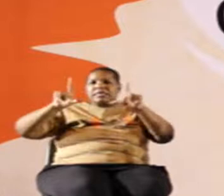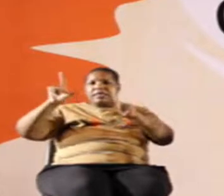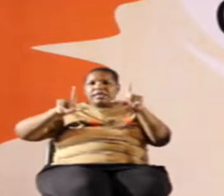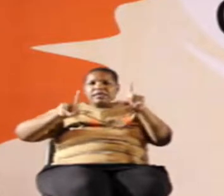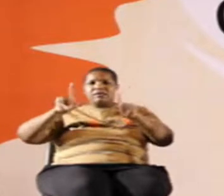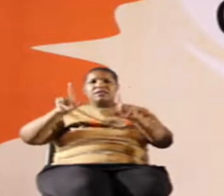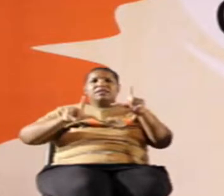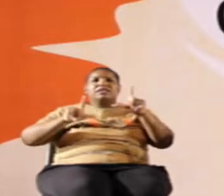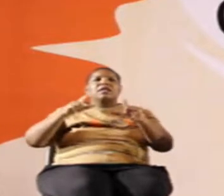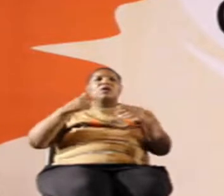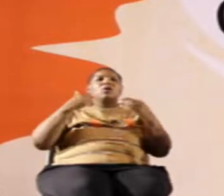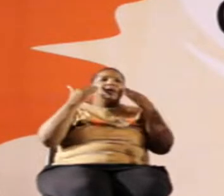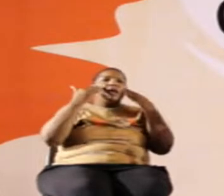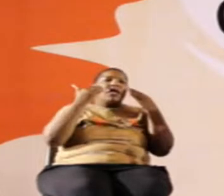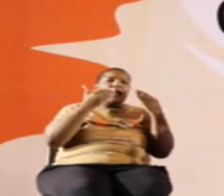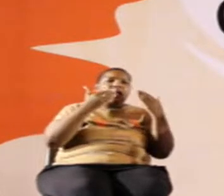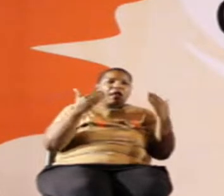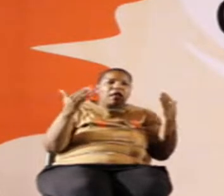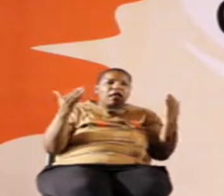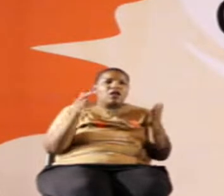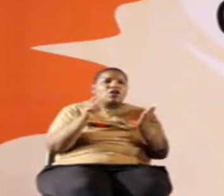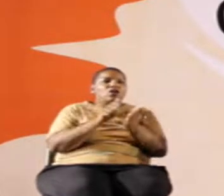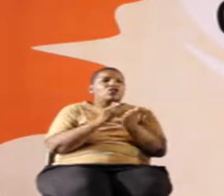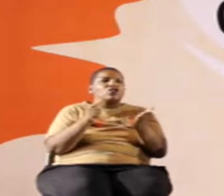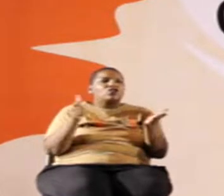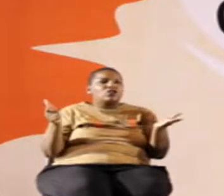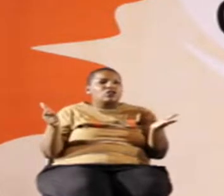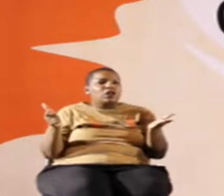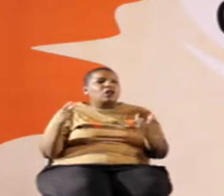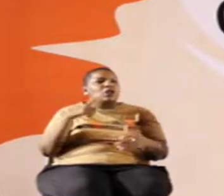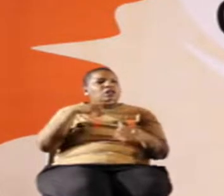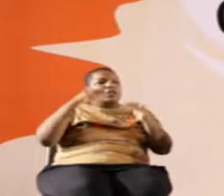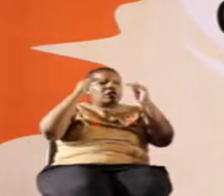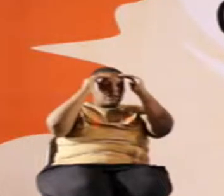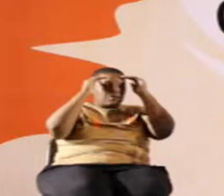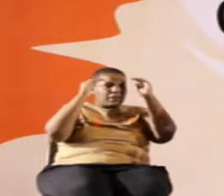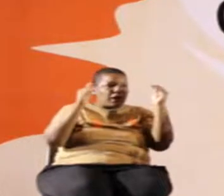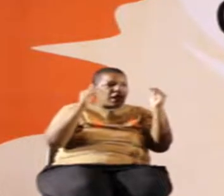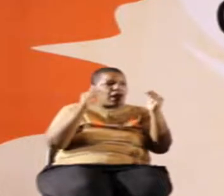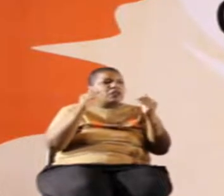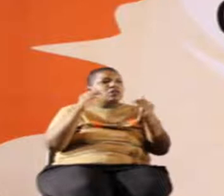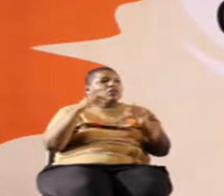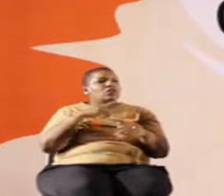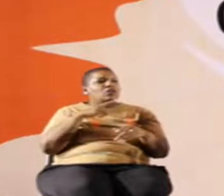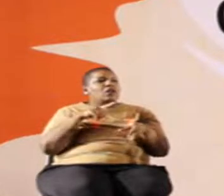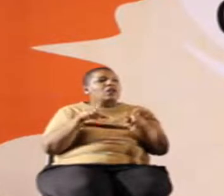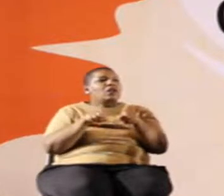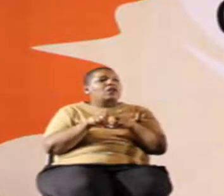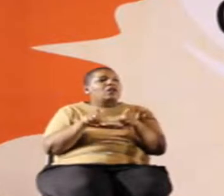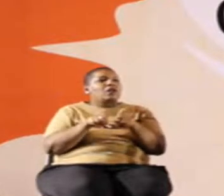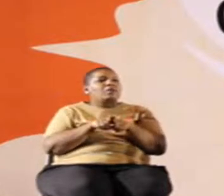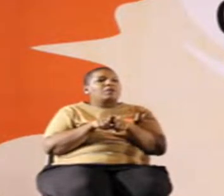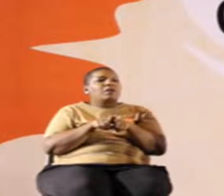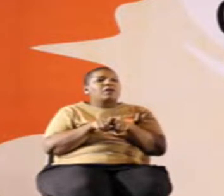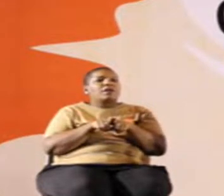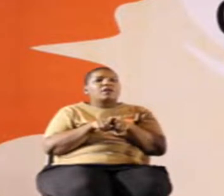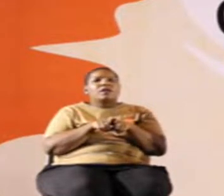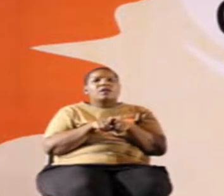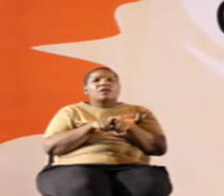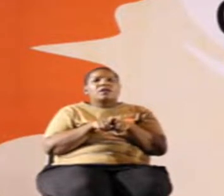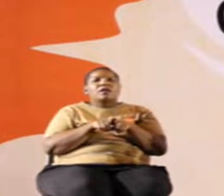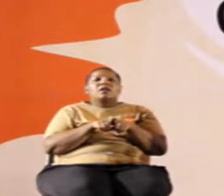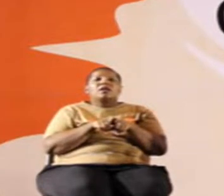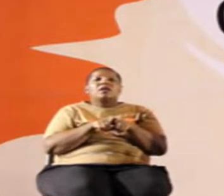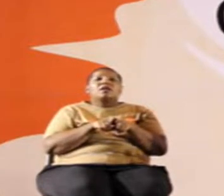na apresentação dos jornais mais respeitados, mais conceituados, e